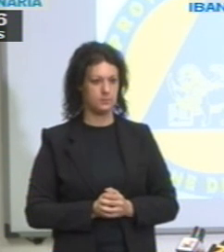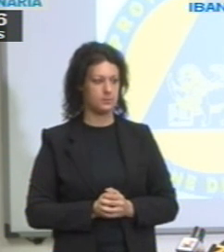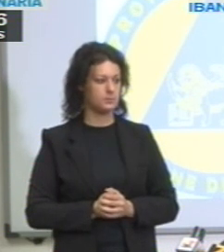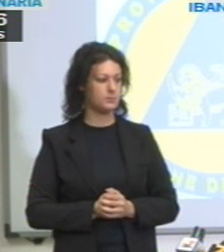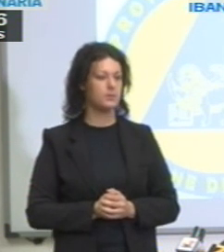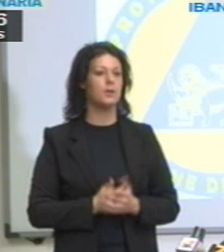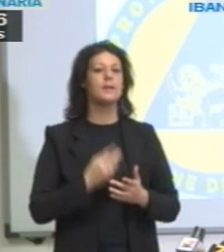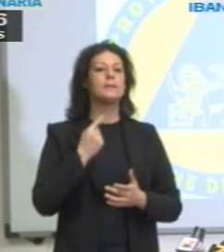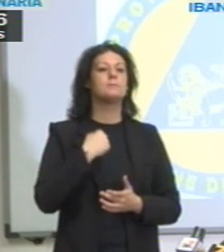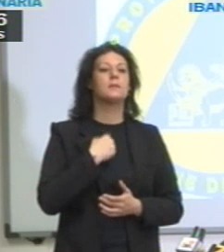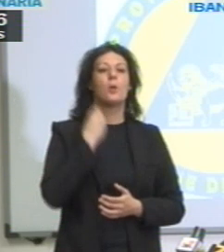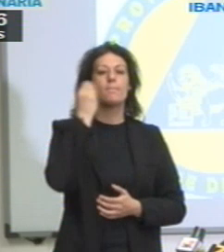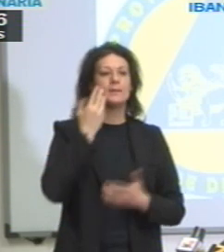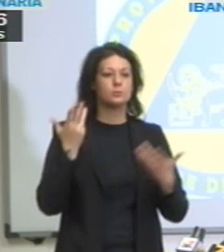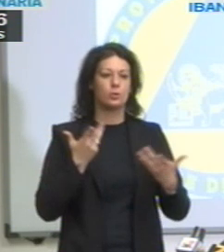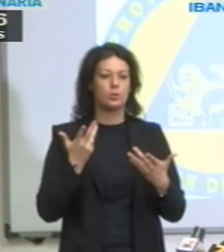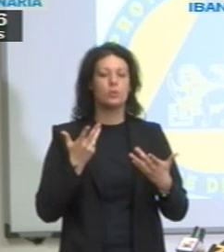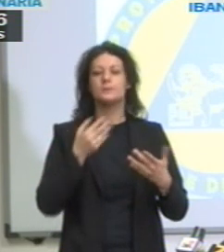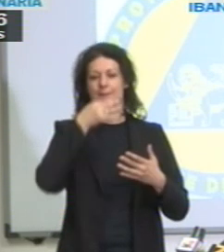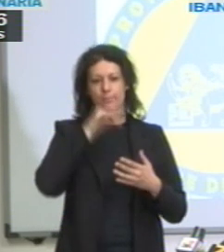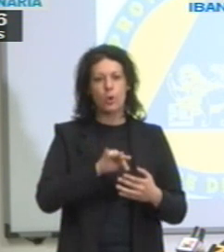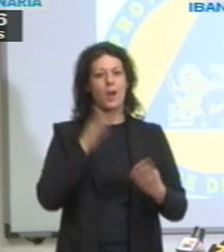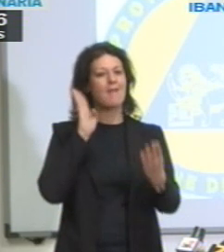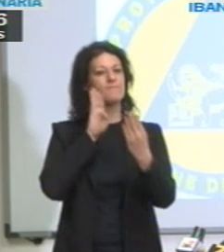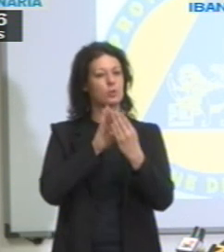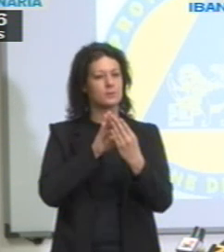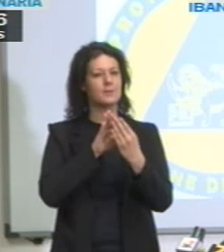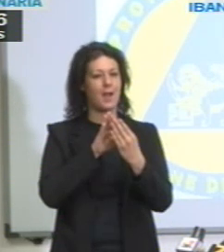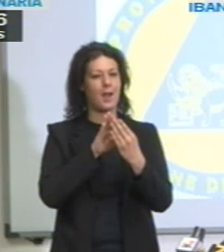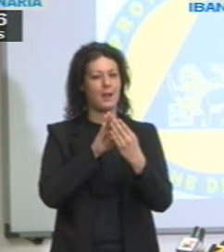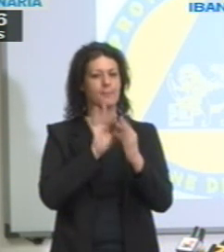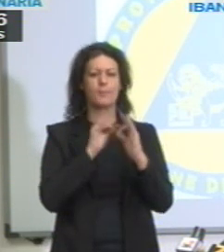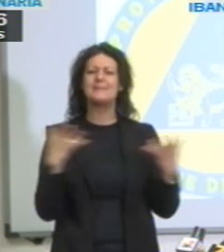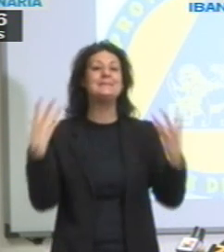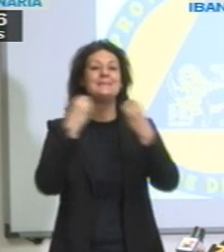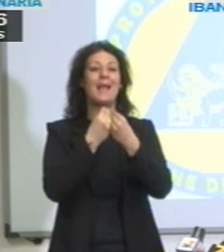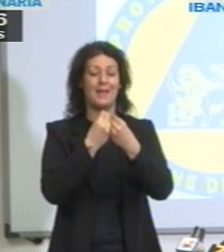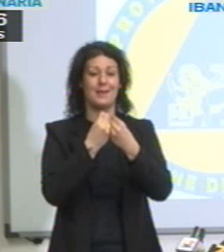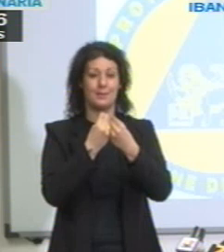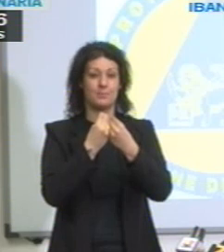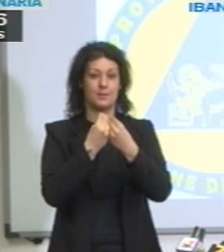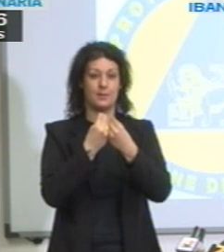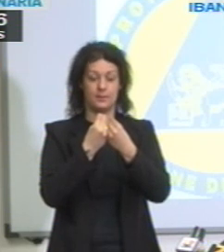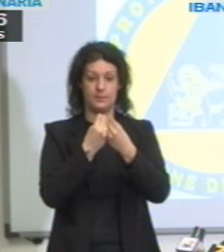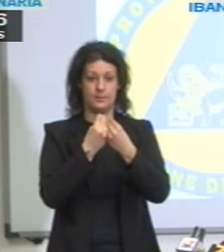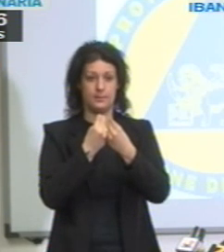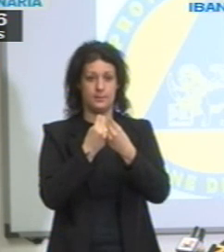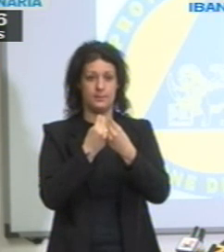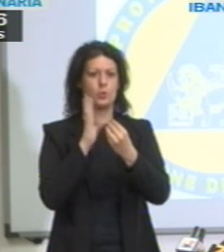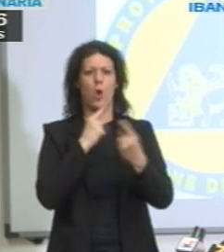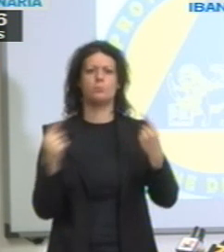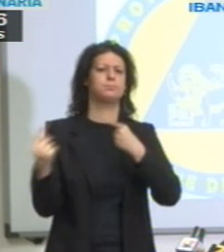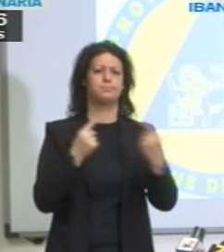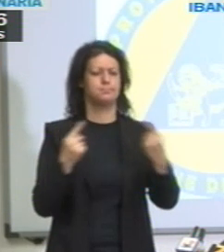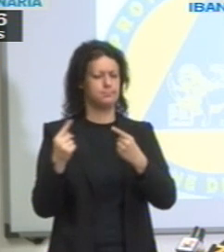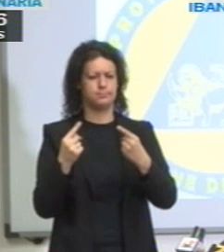No, io penso che possiamo affrontare, si possa affrontare tutti assieme, senza contrapposizioni,